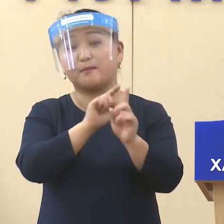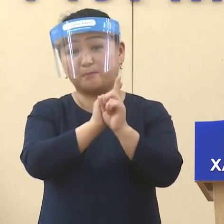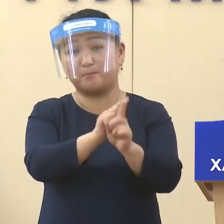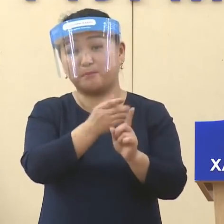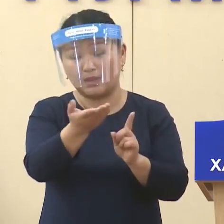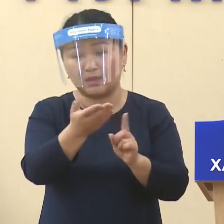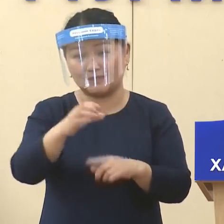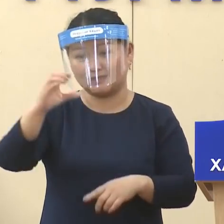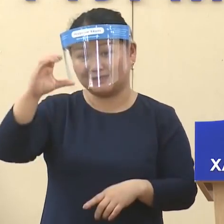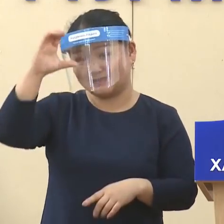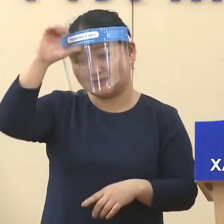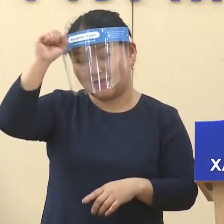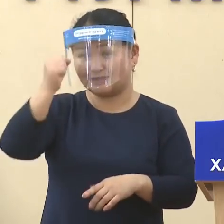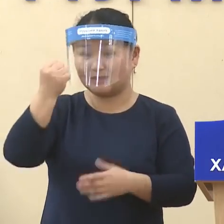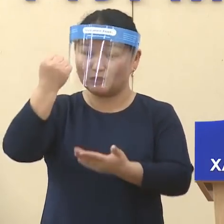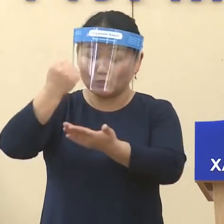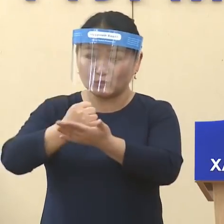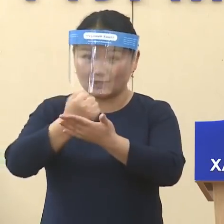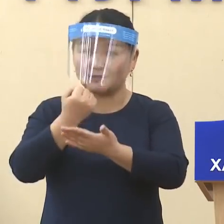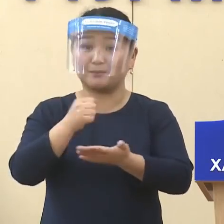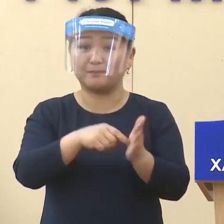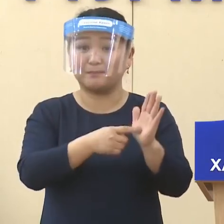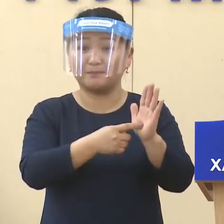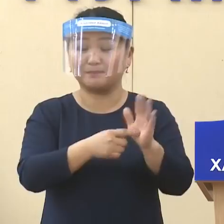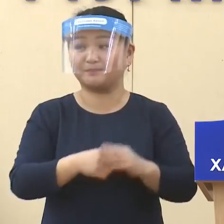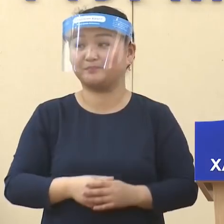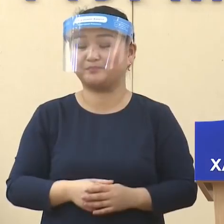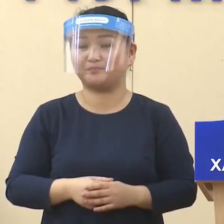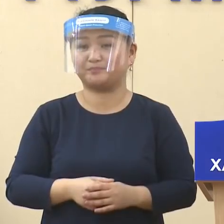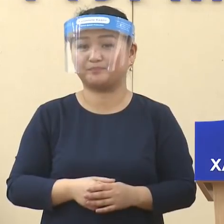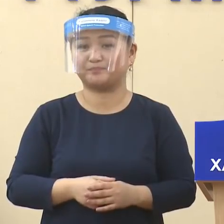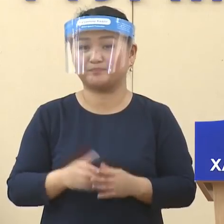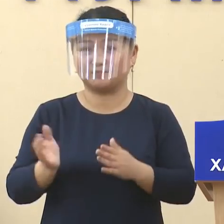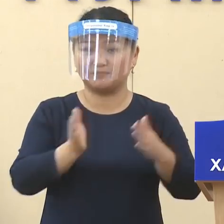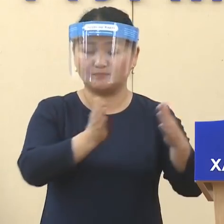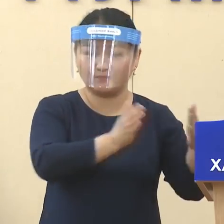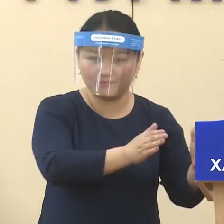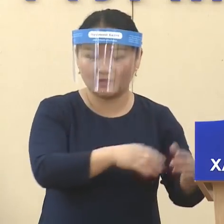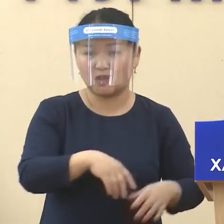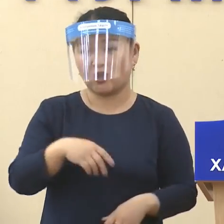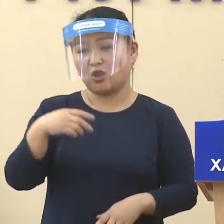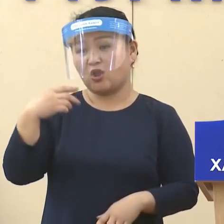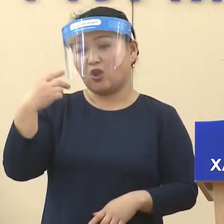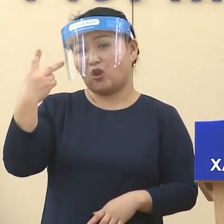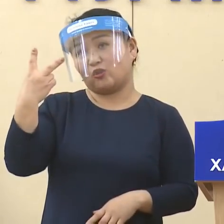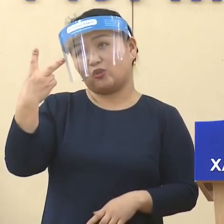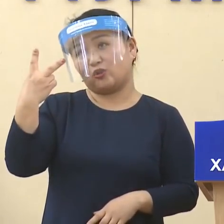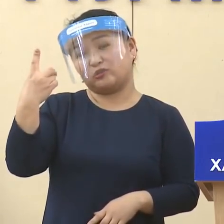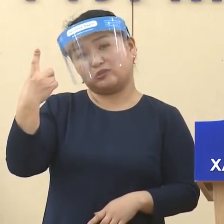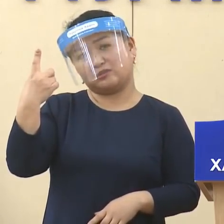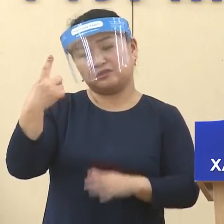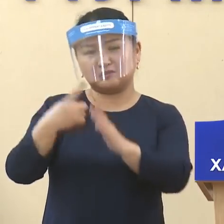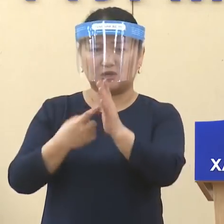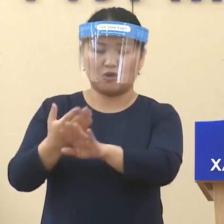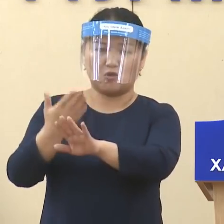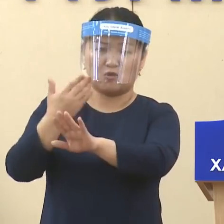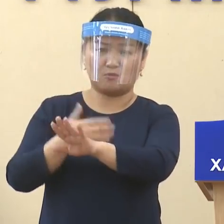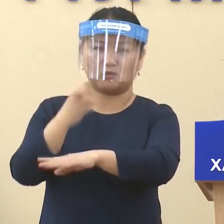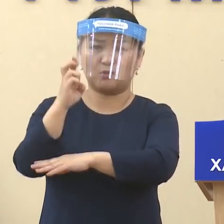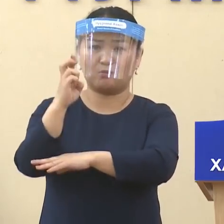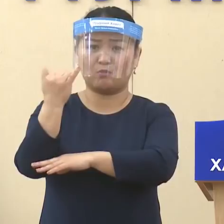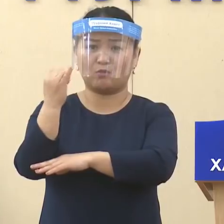сайдын тушаалаар батлагдсан. Одоо бас нэгэн 2 сарын өмнө жаргалаа мэдээжсэн шинэ. Саарлалтууд байгаа энэ дөрөв